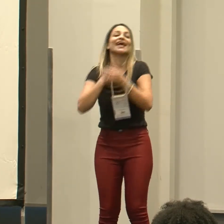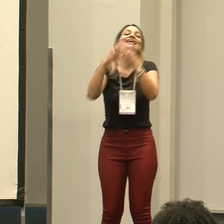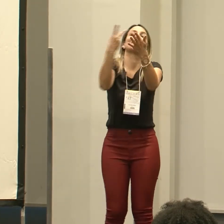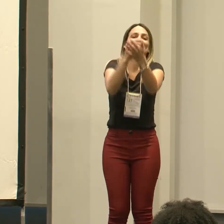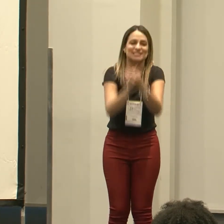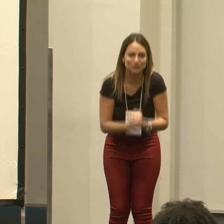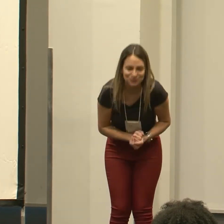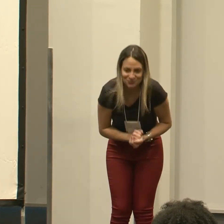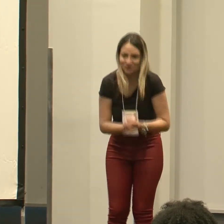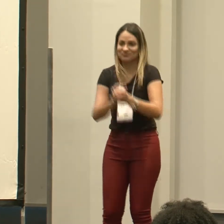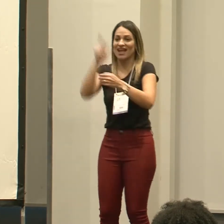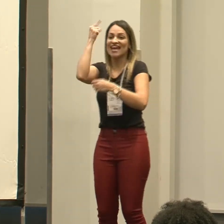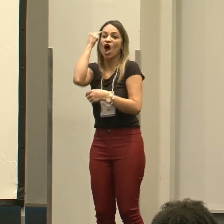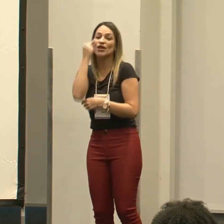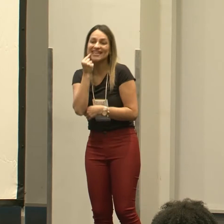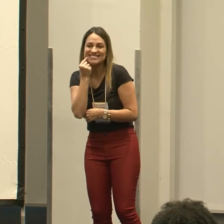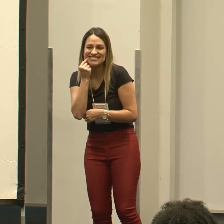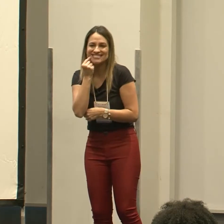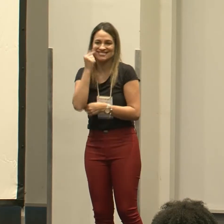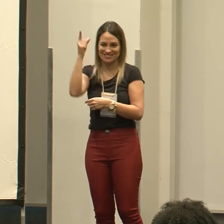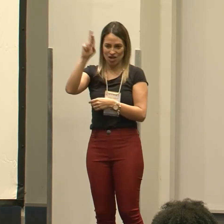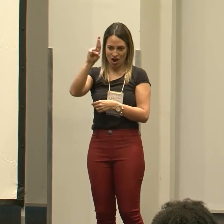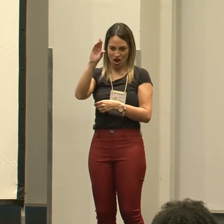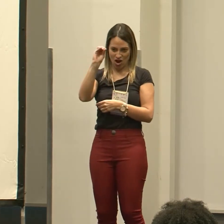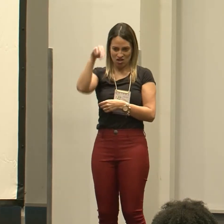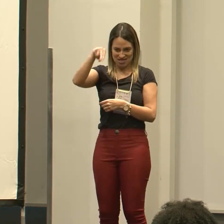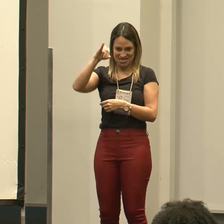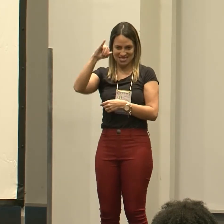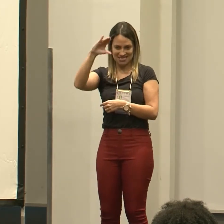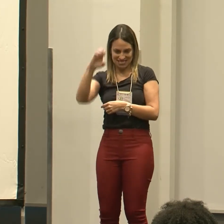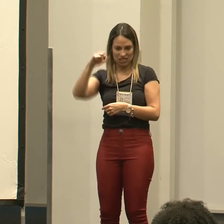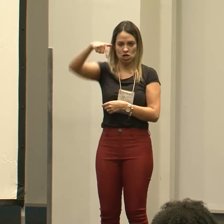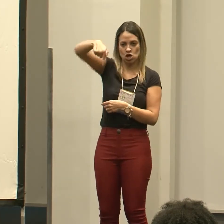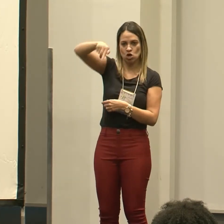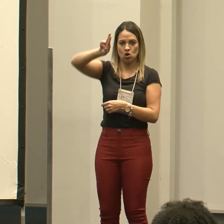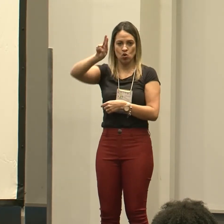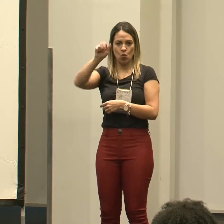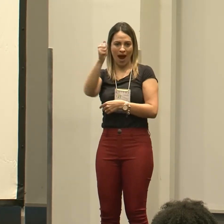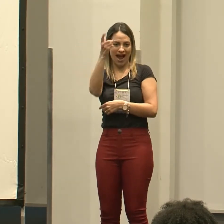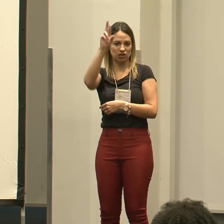e luta. E aí o que aconteceu? Ronice Quadros